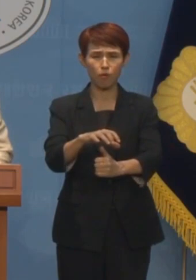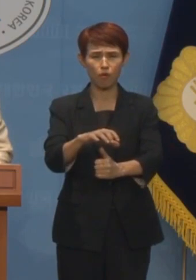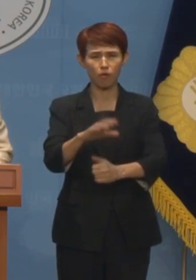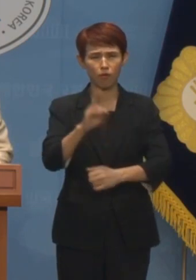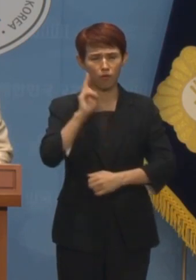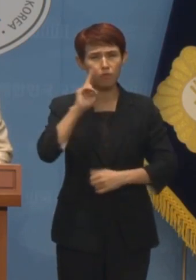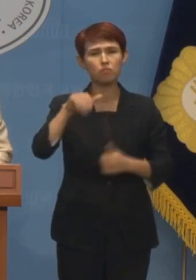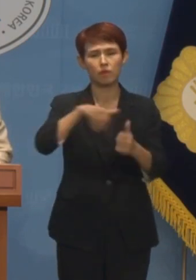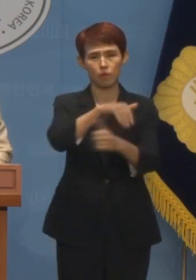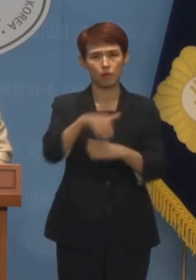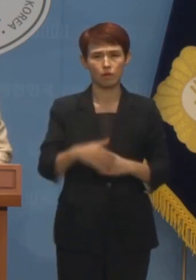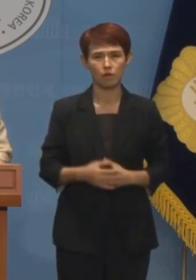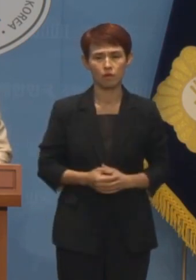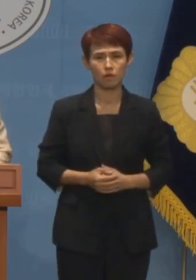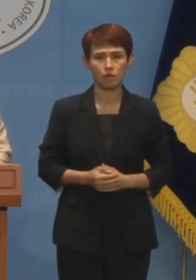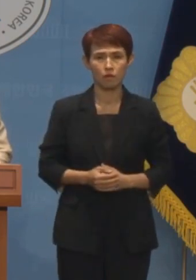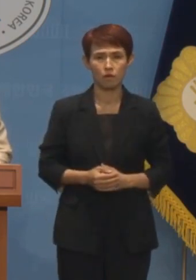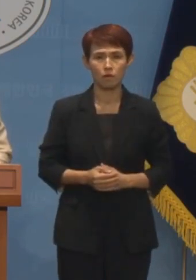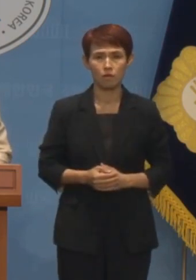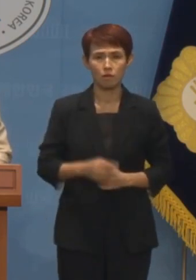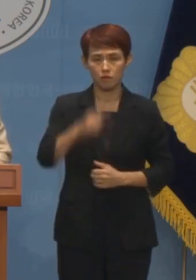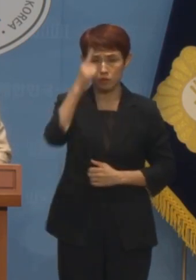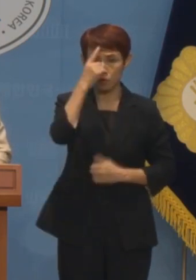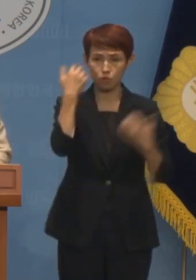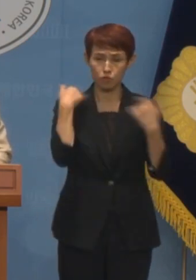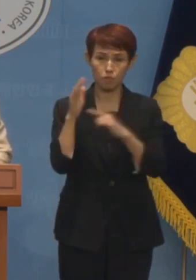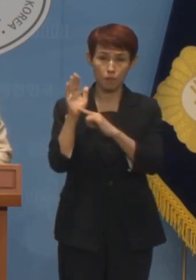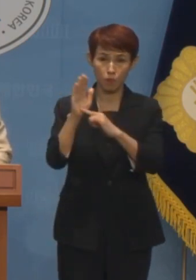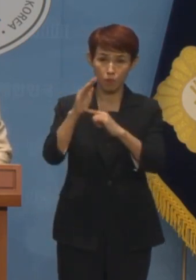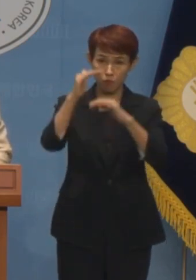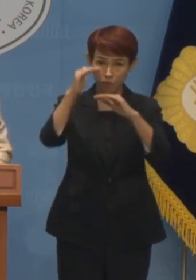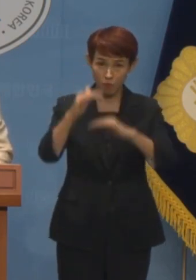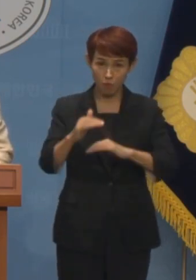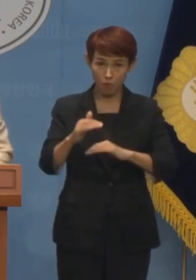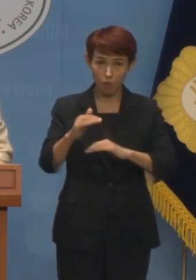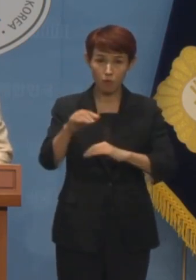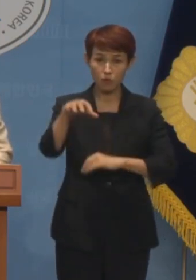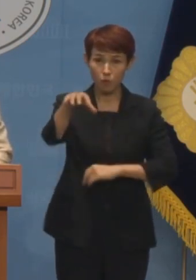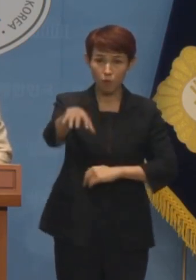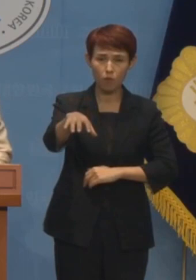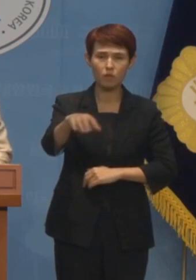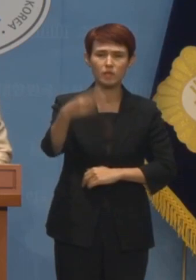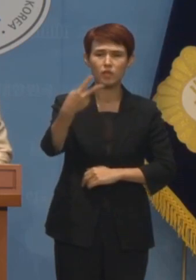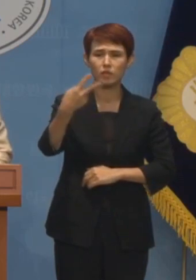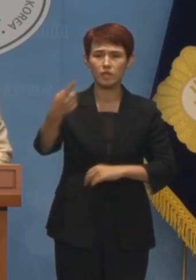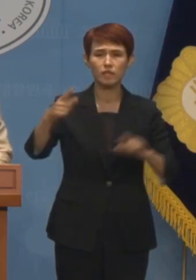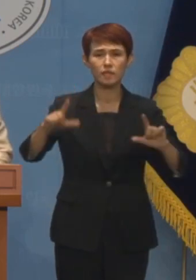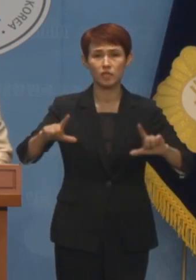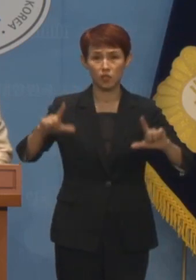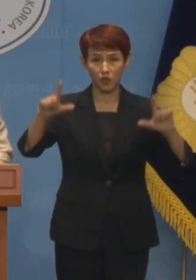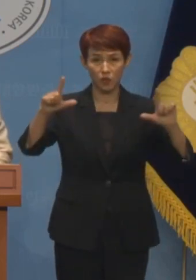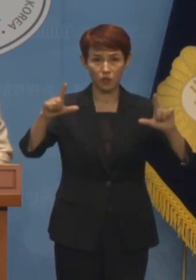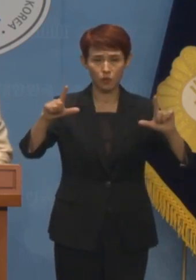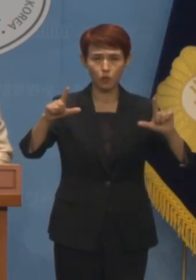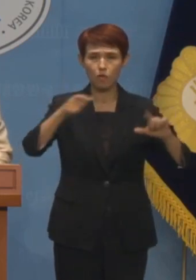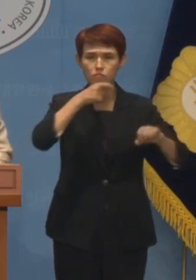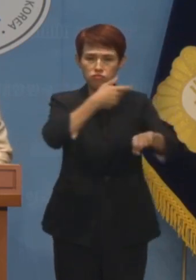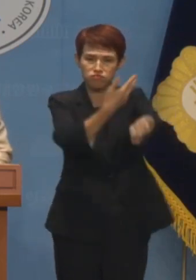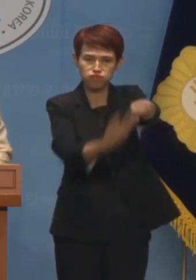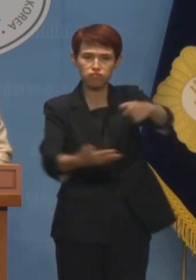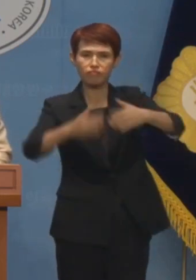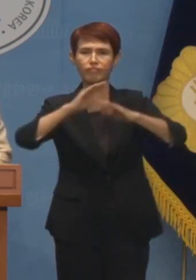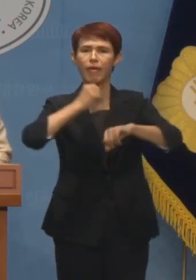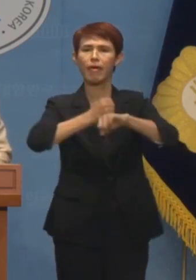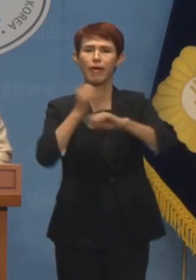정부가 발표한 수입천 지역은 지난 2001년도에도 당시 동일한 목적으로 댐을